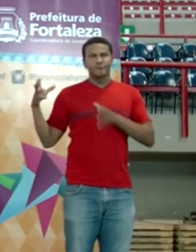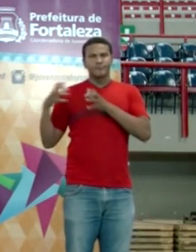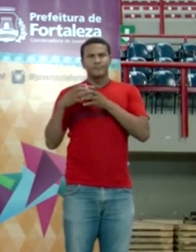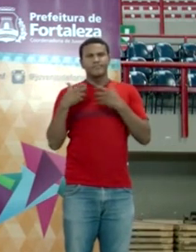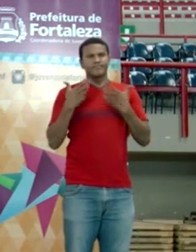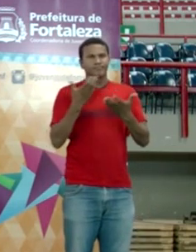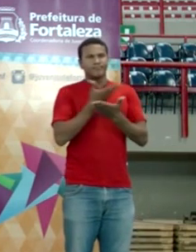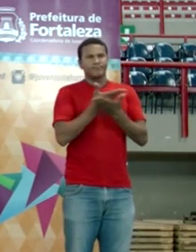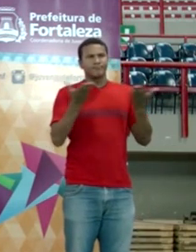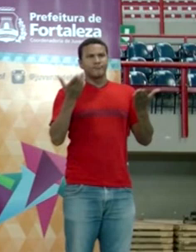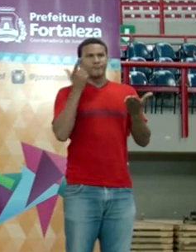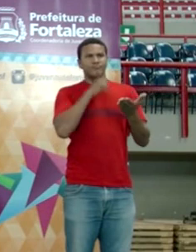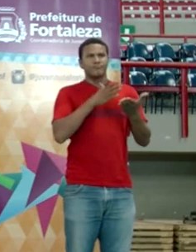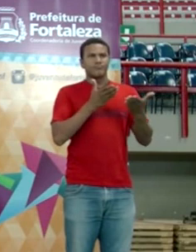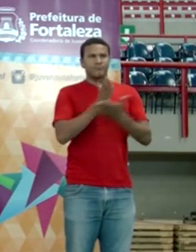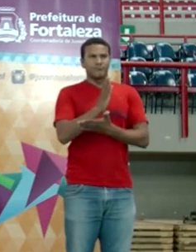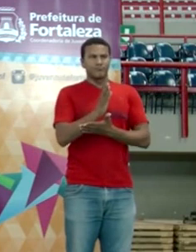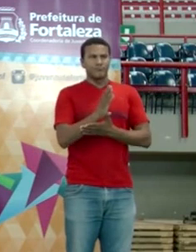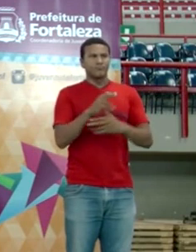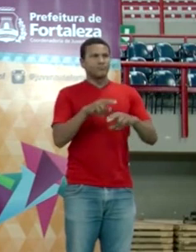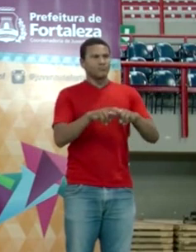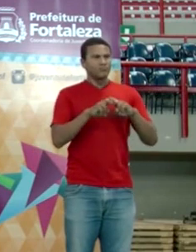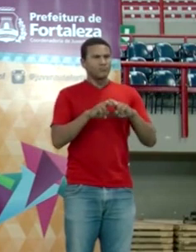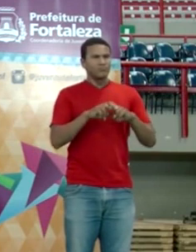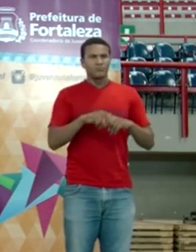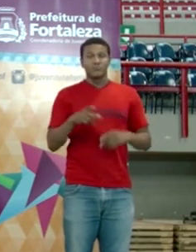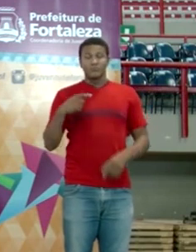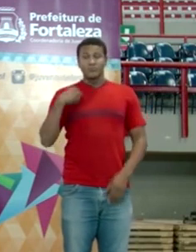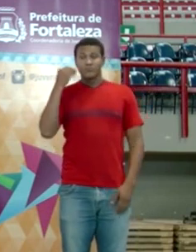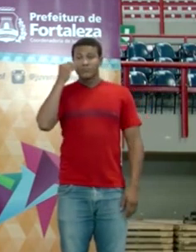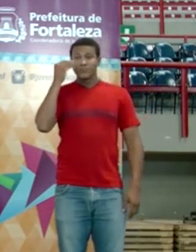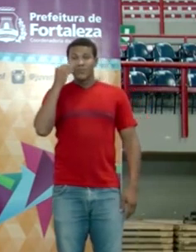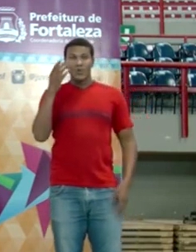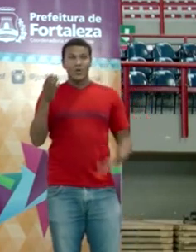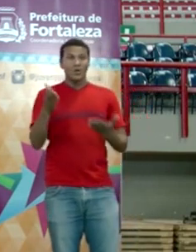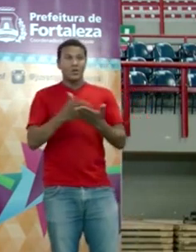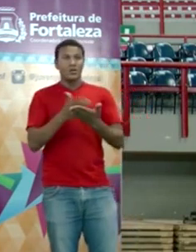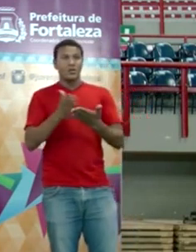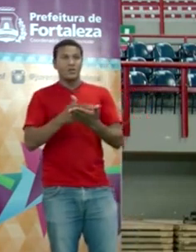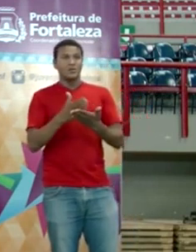Então, vamos com toda a força para a página 76.